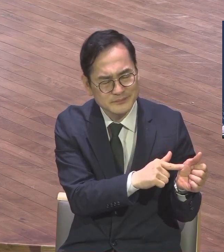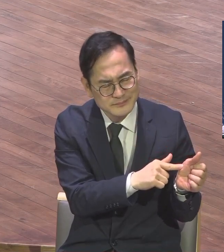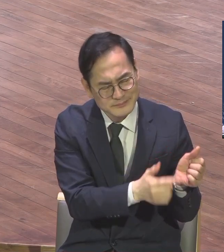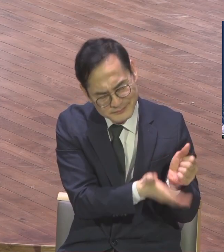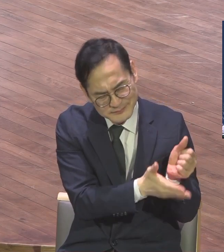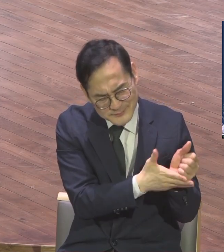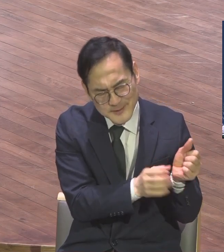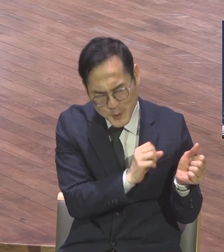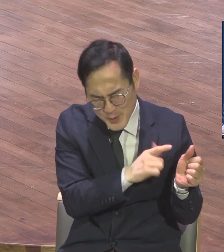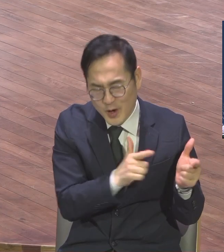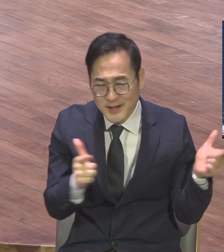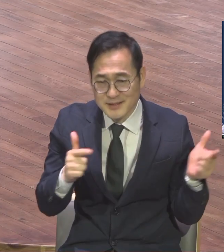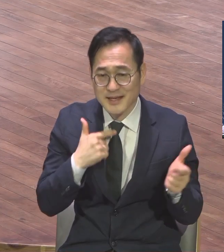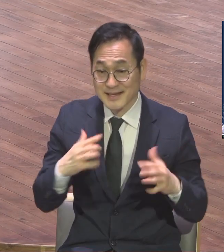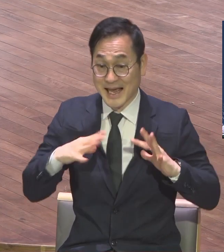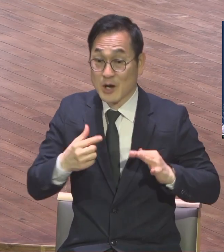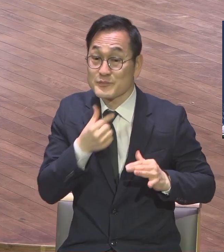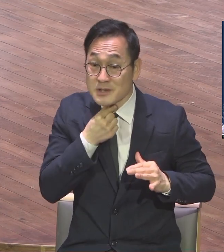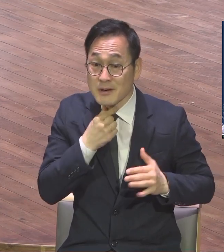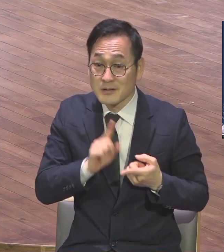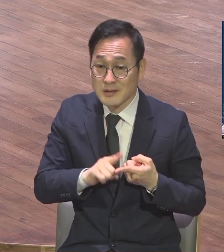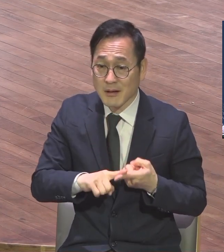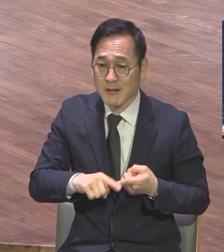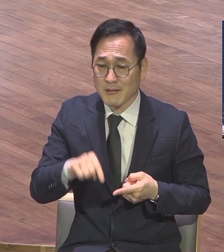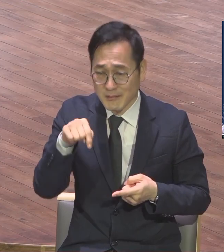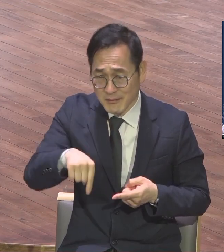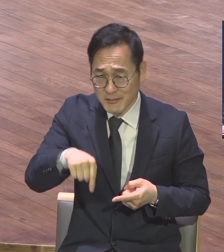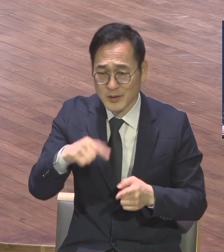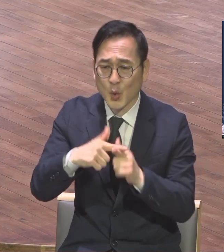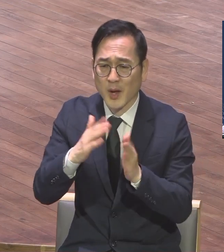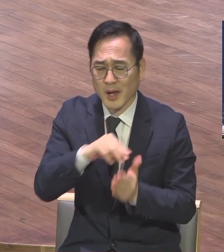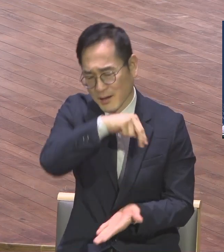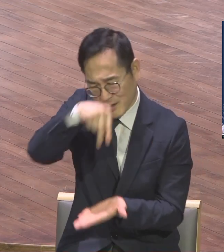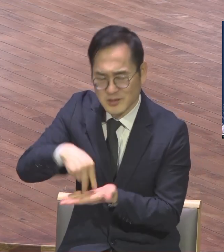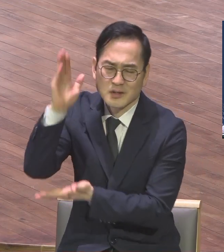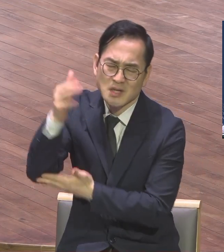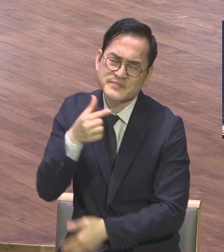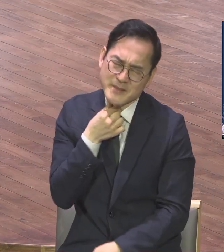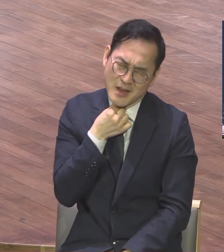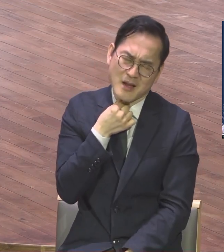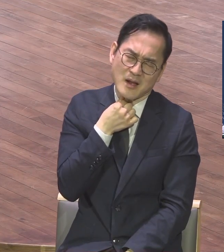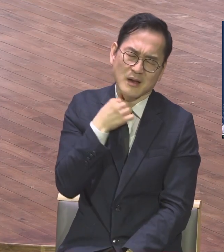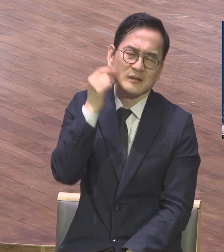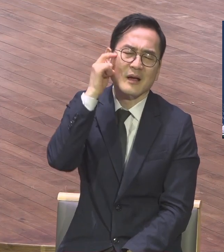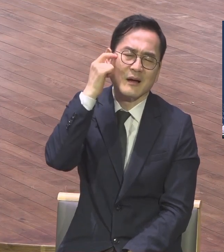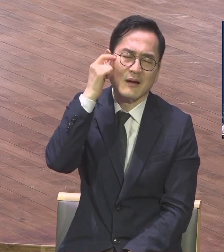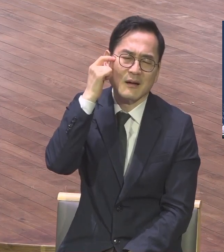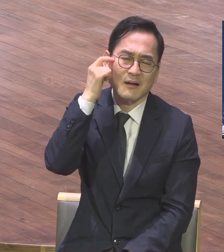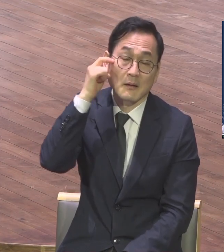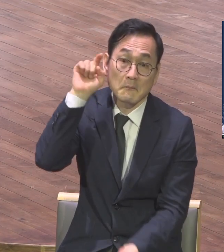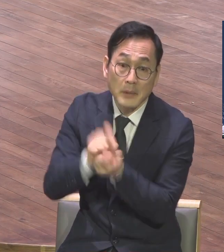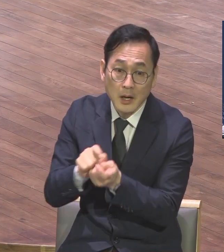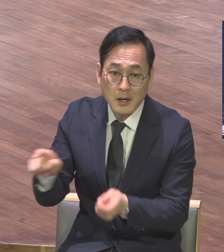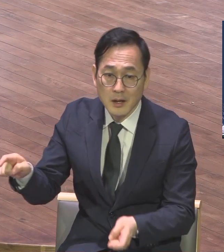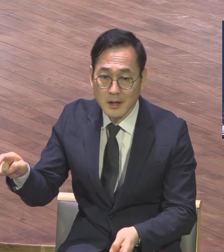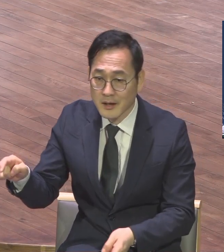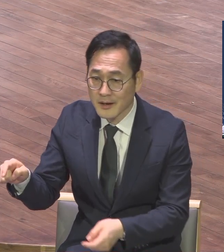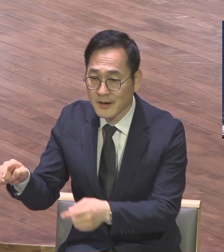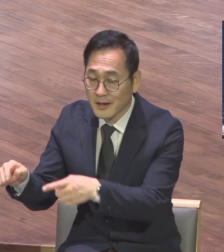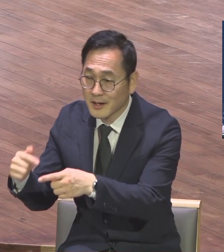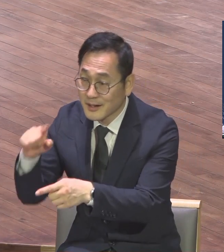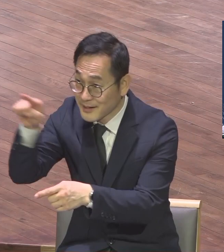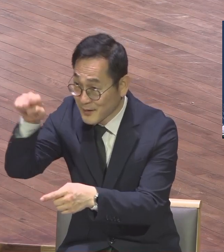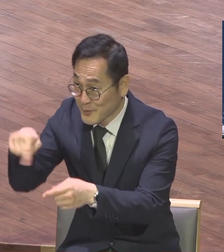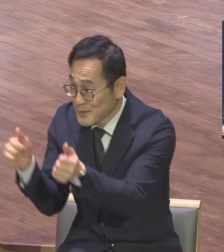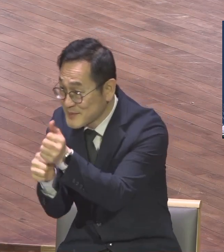혼잣말입니다. 진짜로 혼잣말이에요. 근데 그 다음날 목사님 비서의 목사님한테 전화가 왔어요. 목사님, 6월